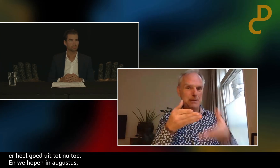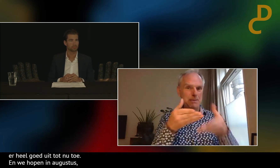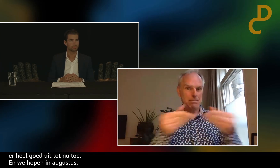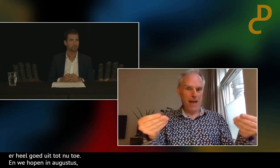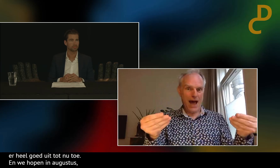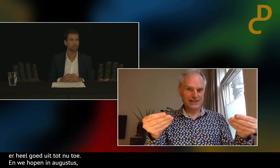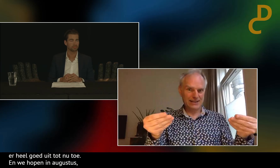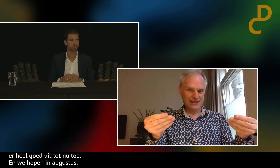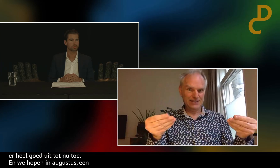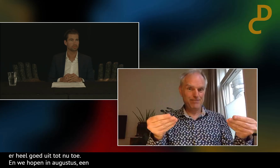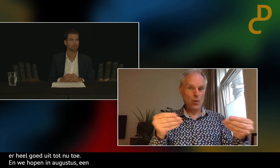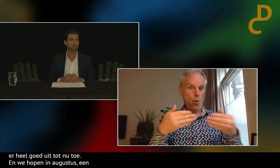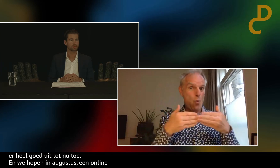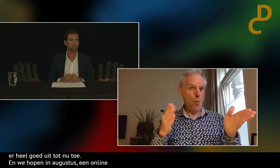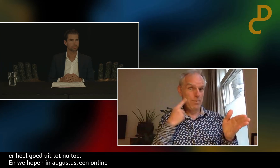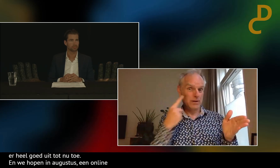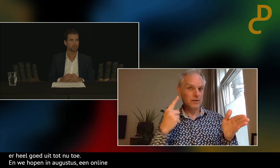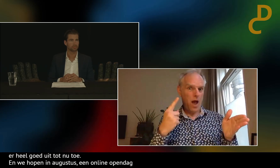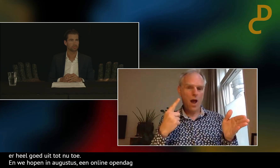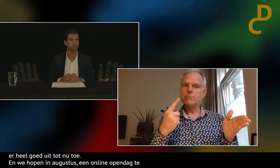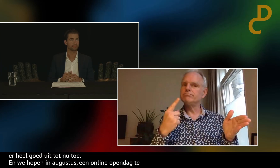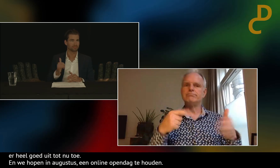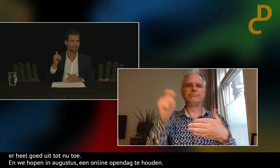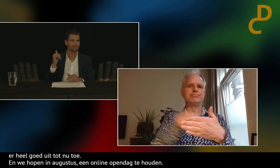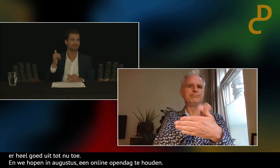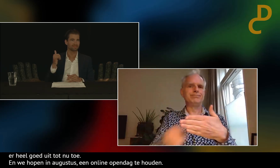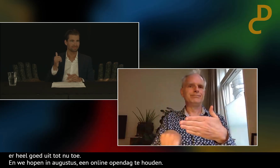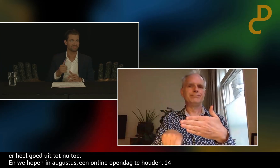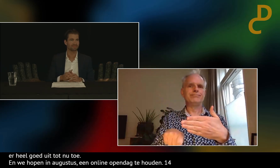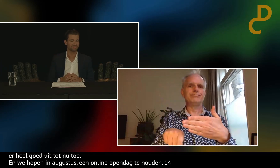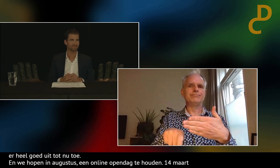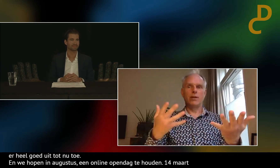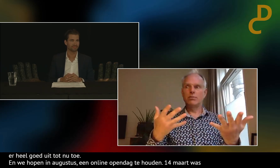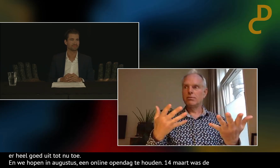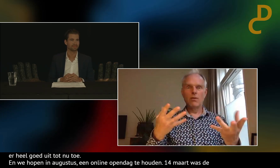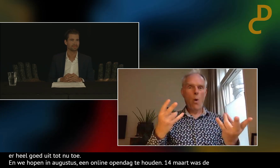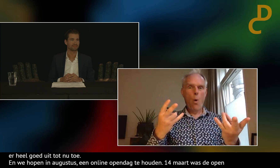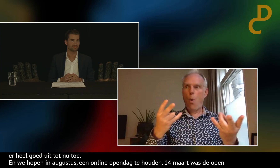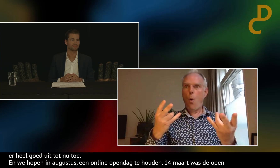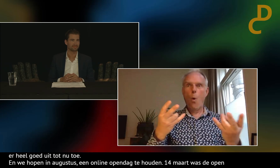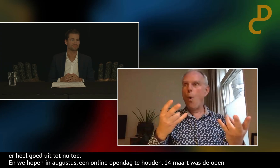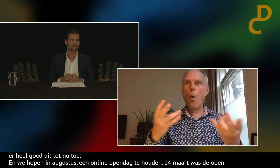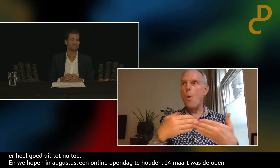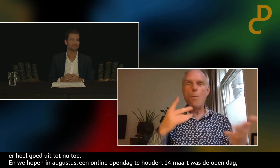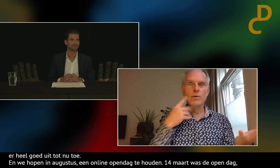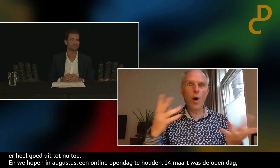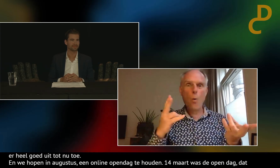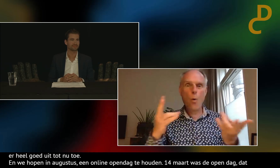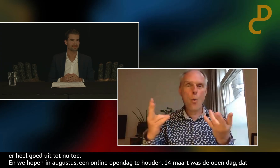een online open dag is. Was afgelopen 14 maart, was de open dag. En dat werd dus ook gecanceld. En toen zaten we te denken, ja, hoe kunnen we